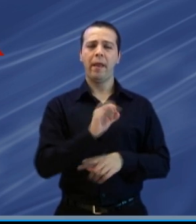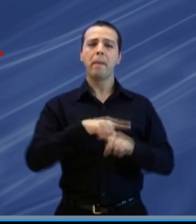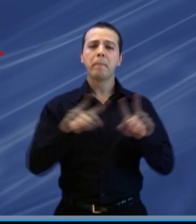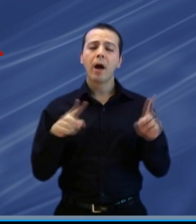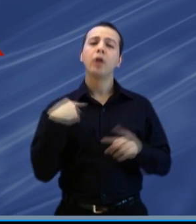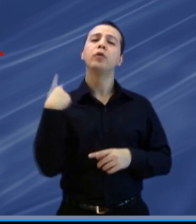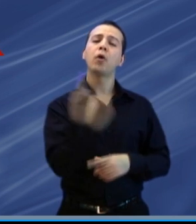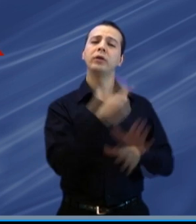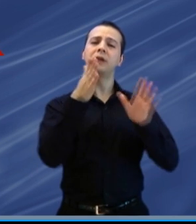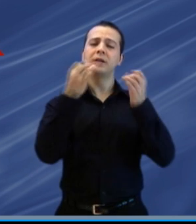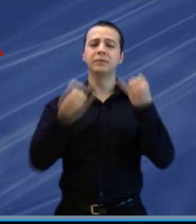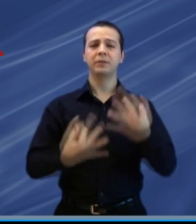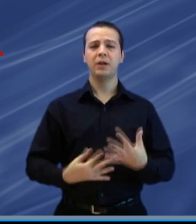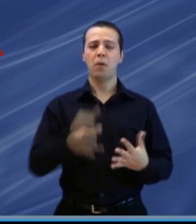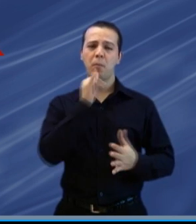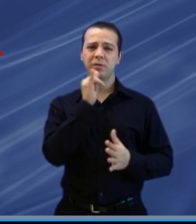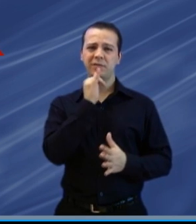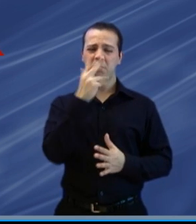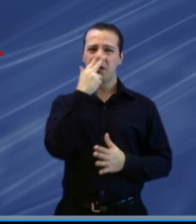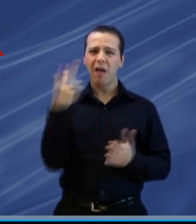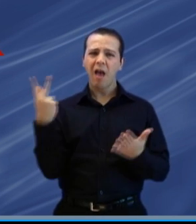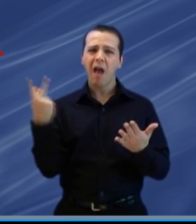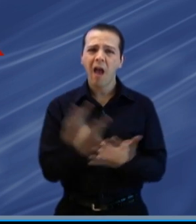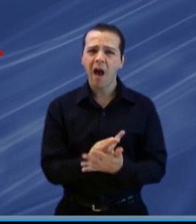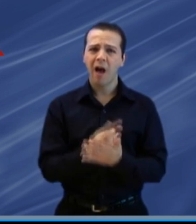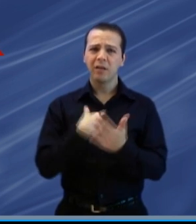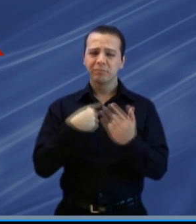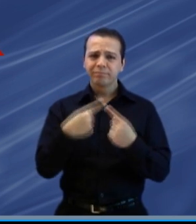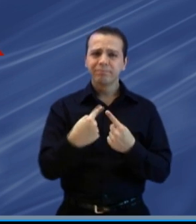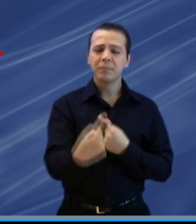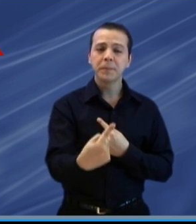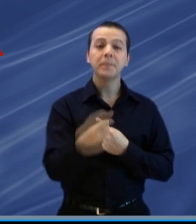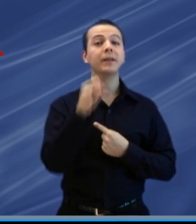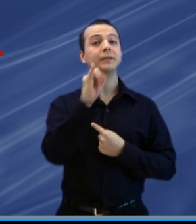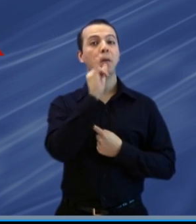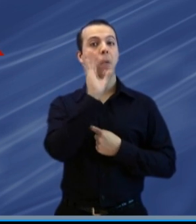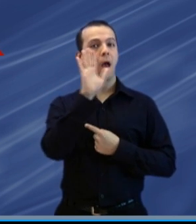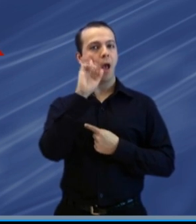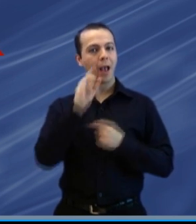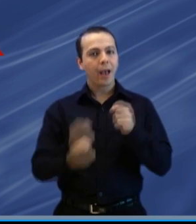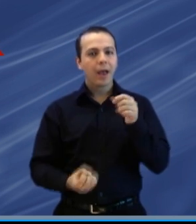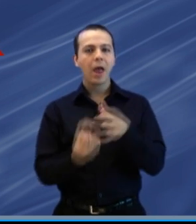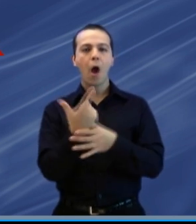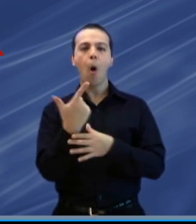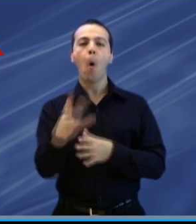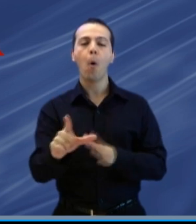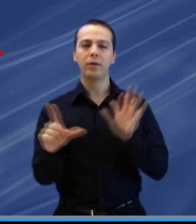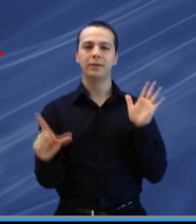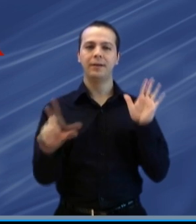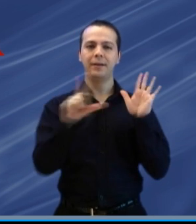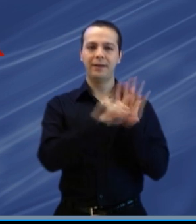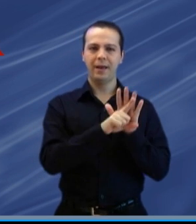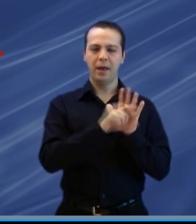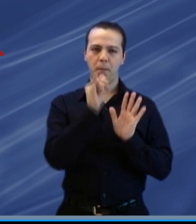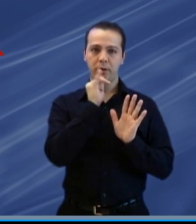falando. Eu acho que teria um pulo do gato nisso. Criar uma outra lei que, em